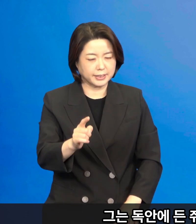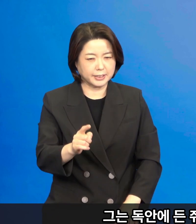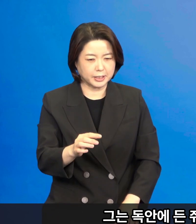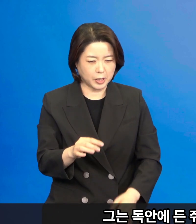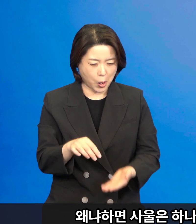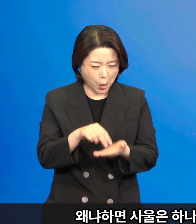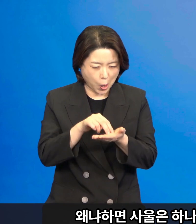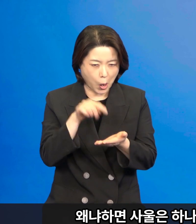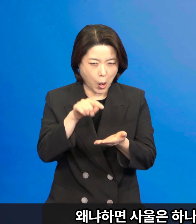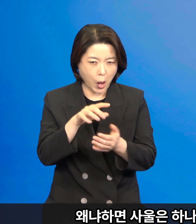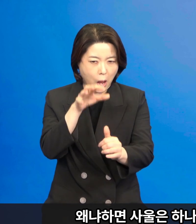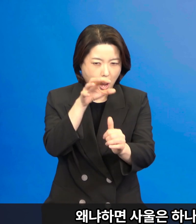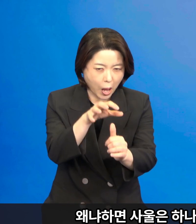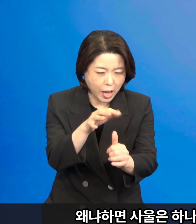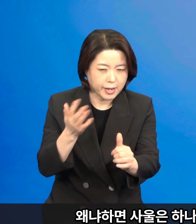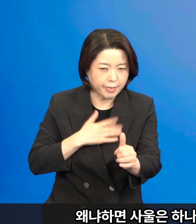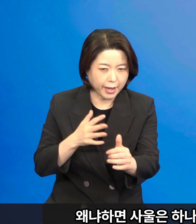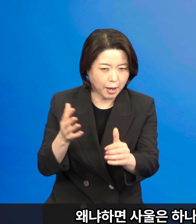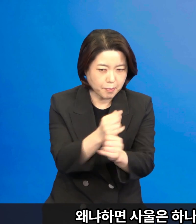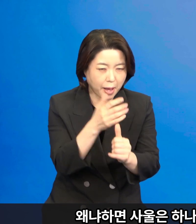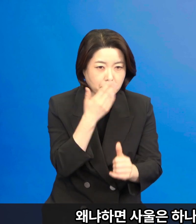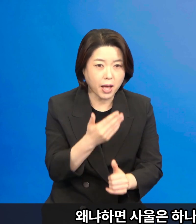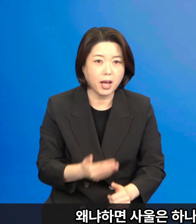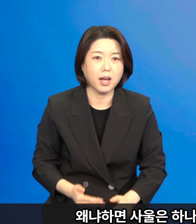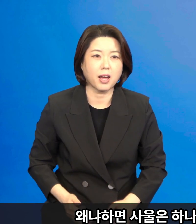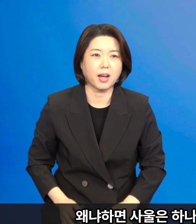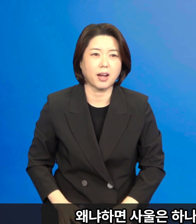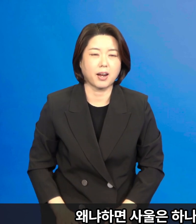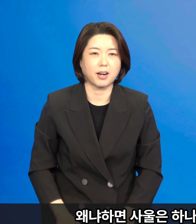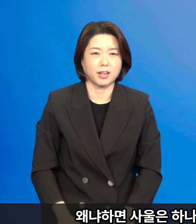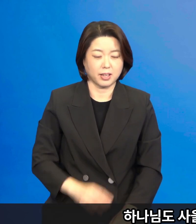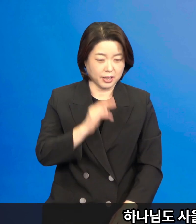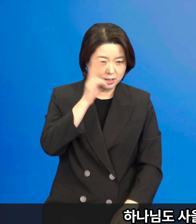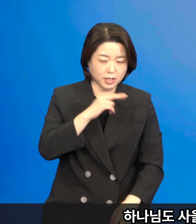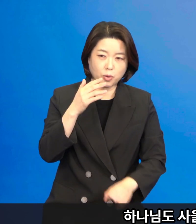흥미로운 표현입니다. 왜냐하면 사울은 하나님의 말씀을